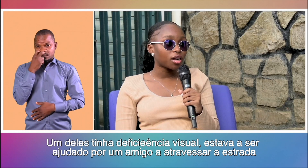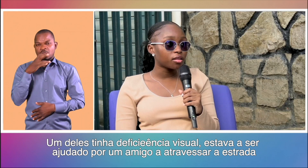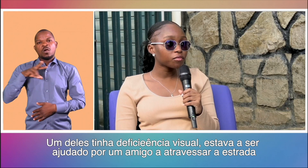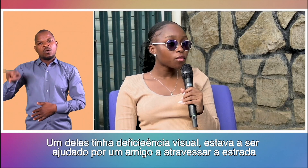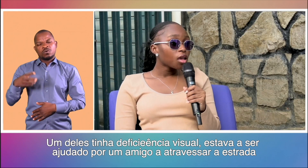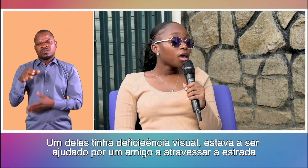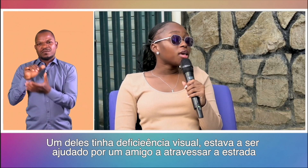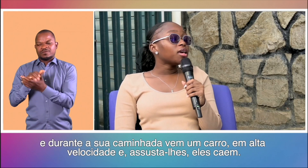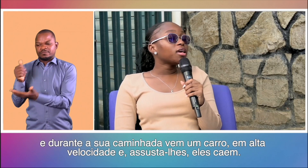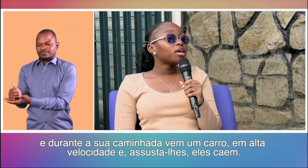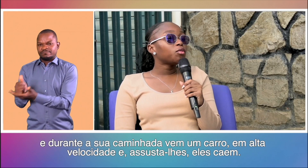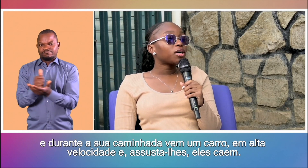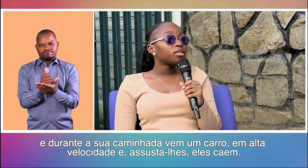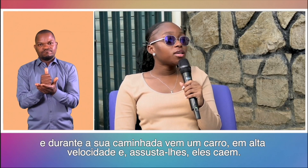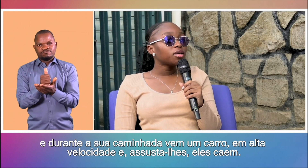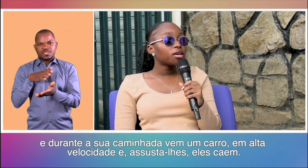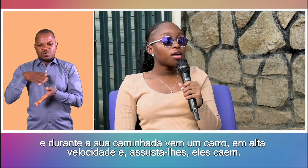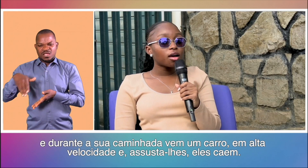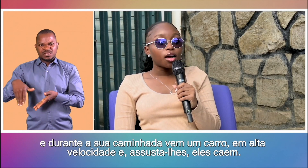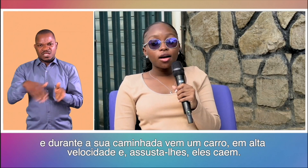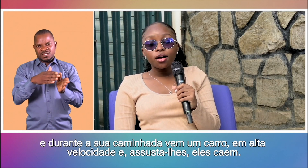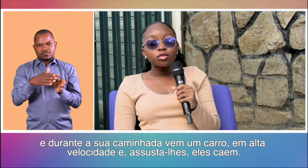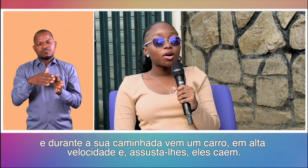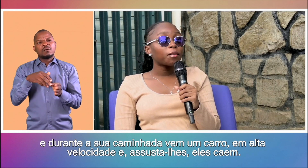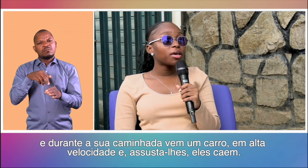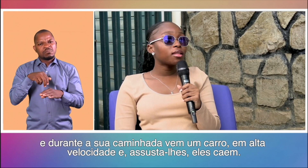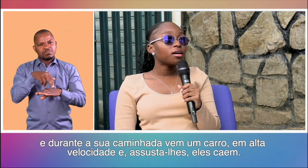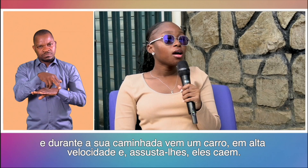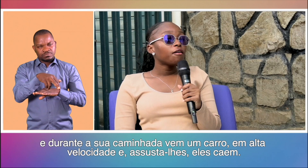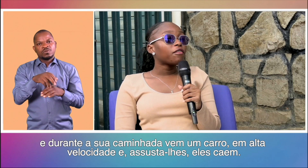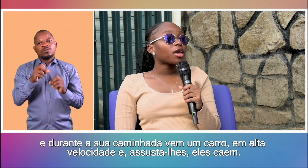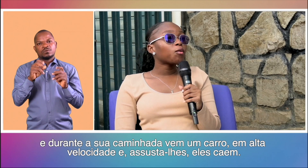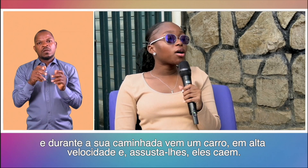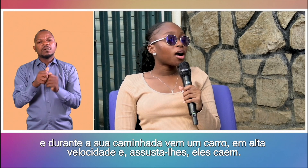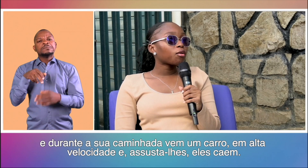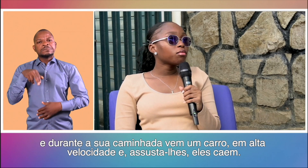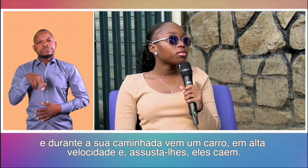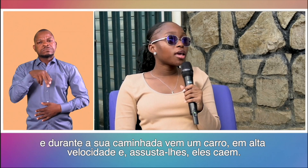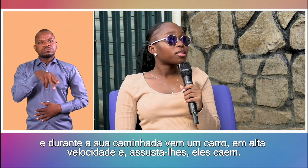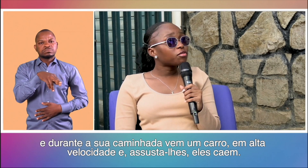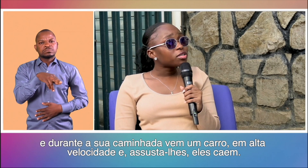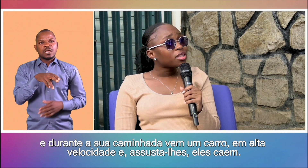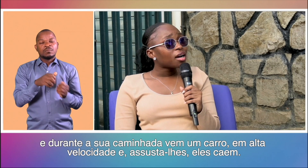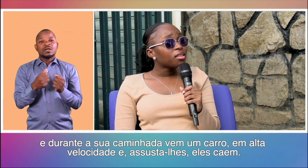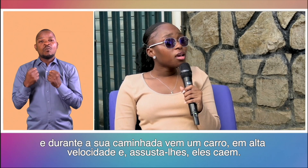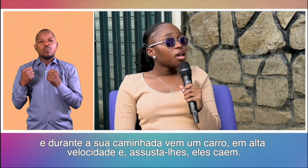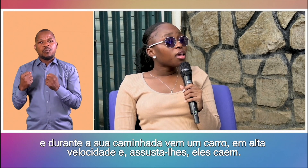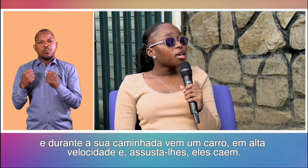estrada. E durante a sua caminhada vem um carro em alta velocidade